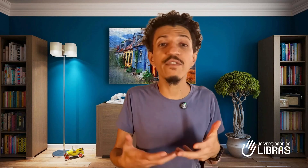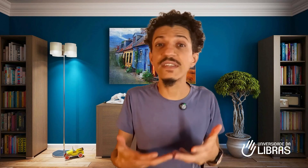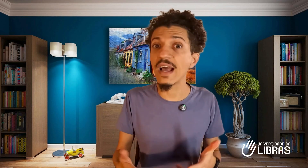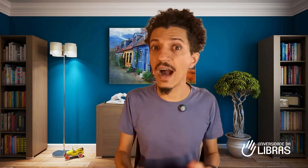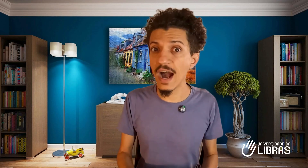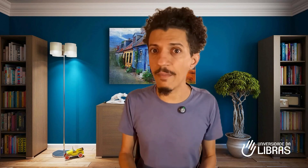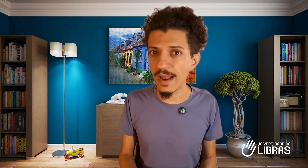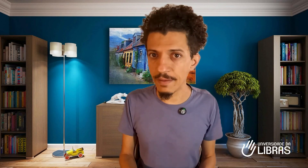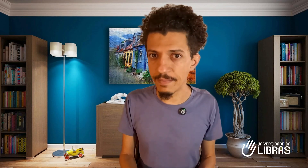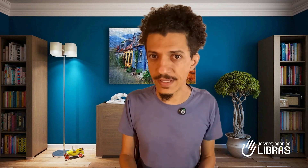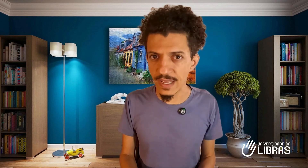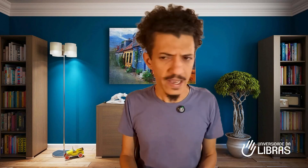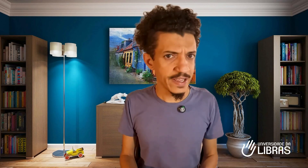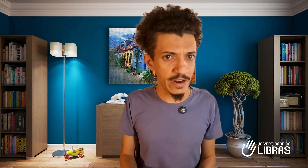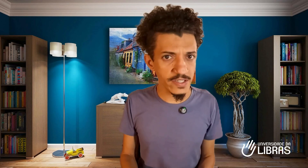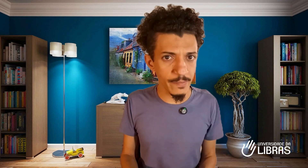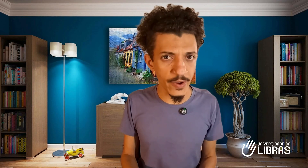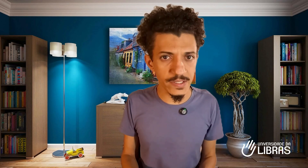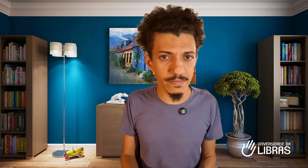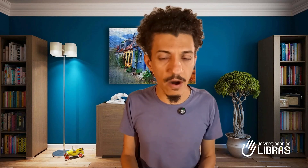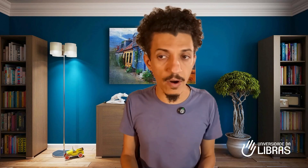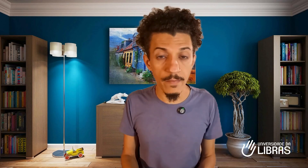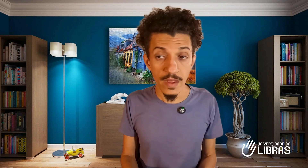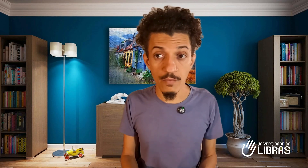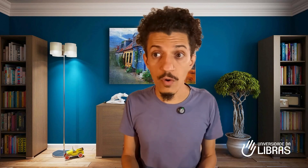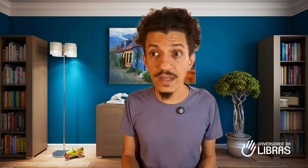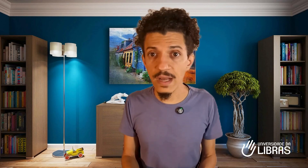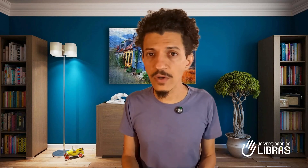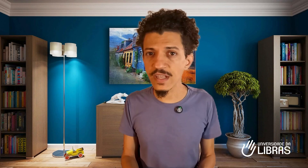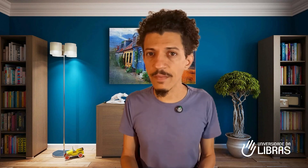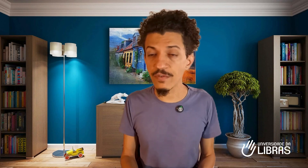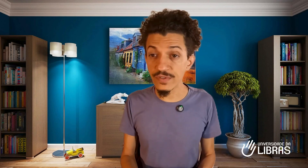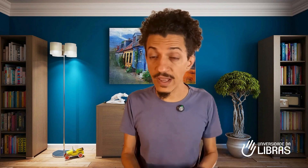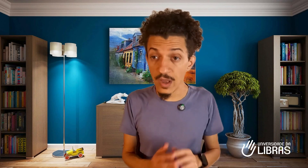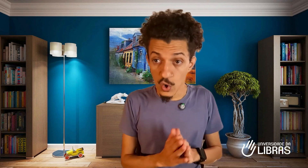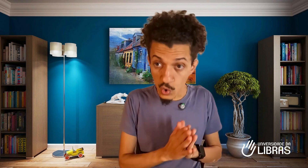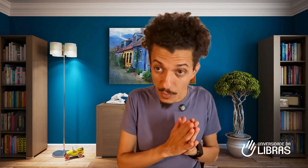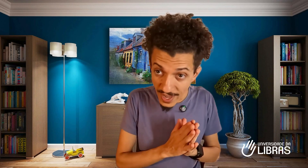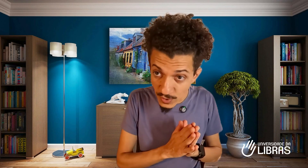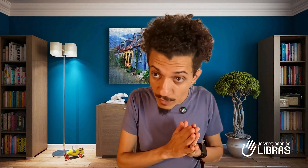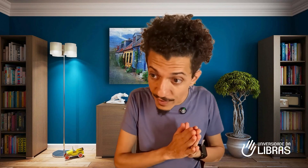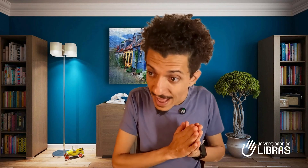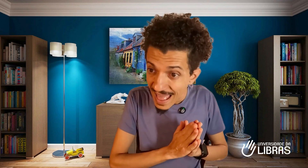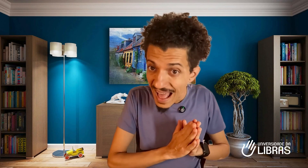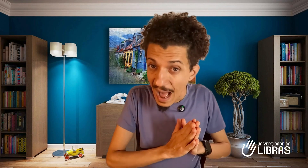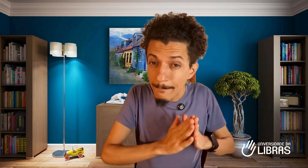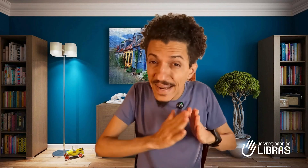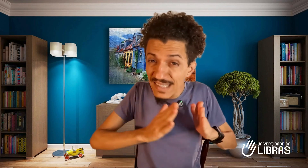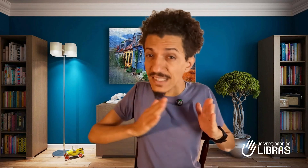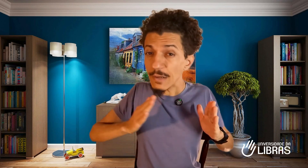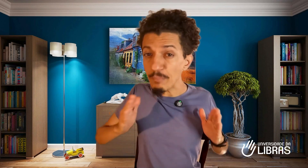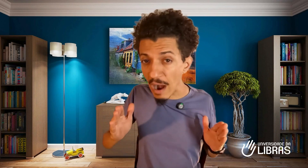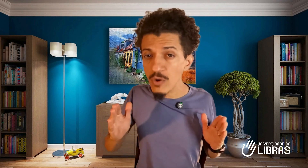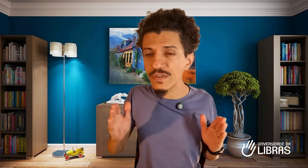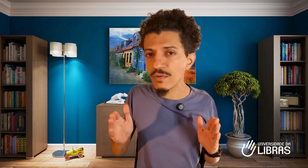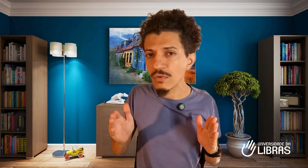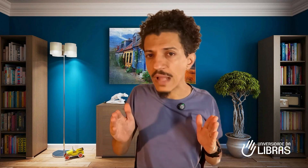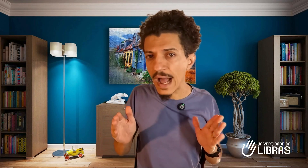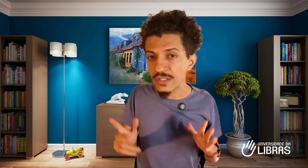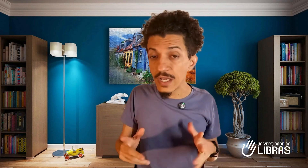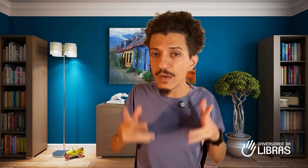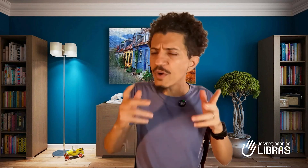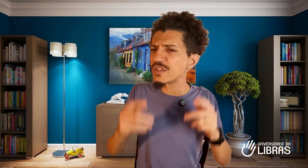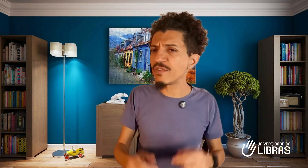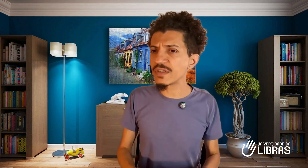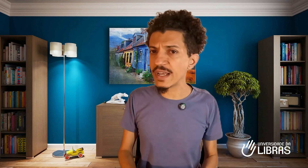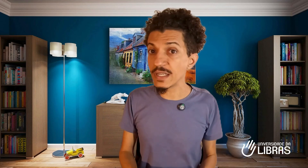que você ama a Libras. E na nossa próxima aula, vou começar a mostrar para você como resolver a principal